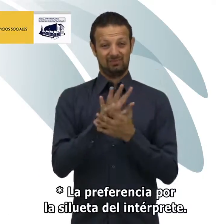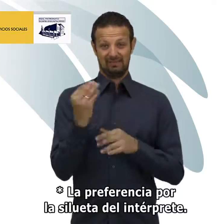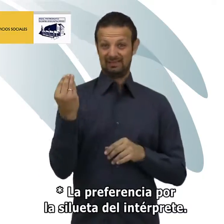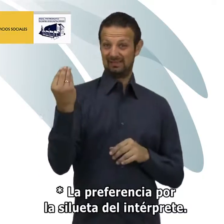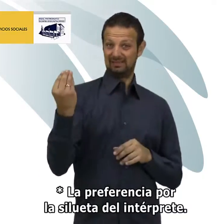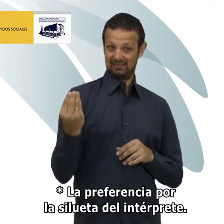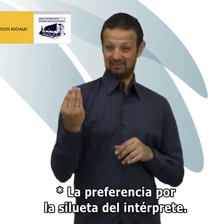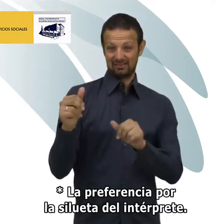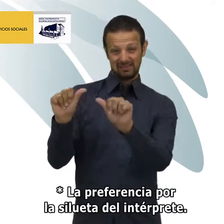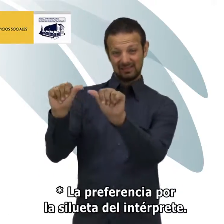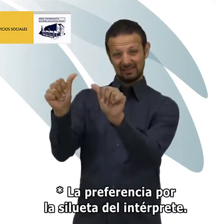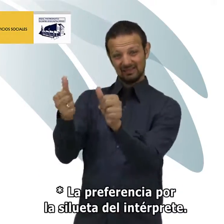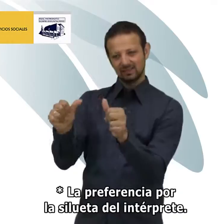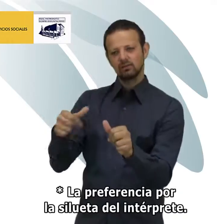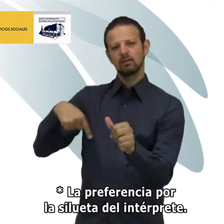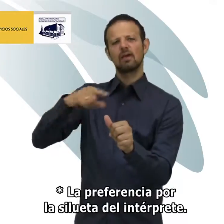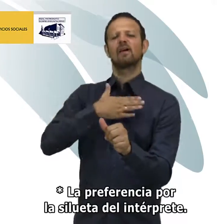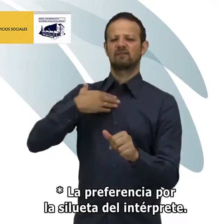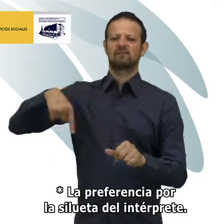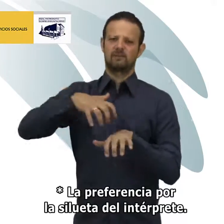La preferencia por la silueta del intérprete.